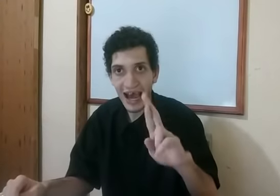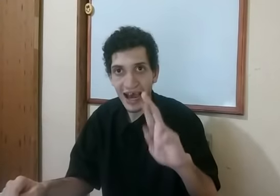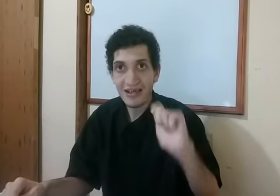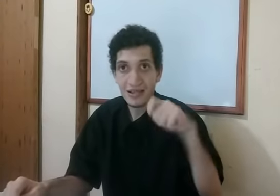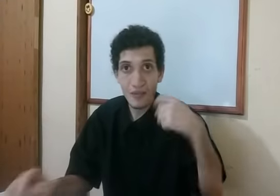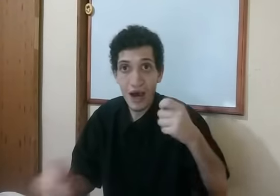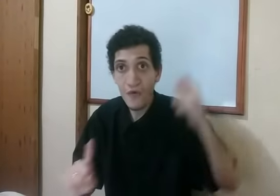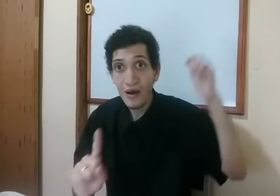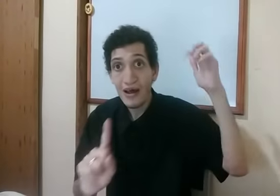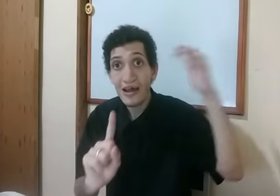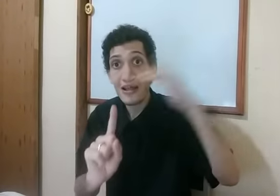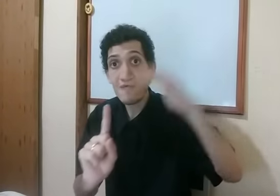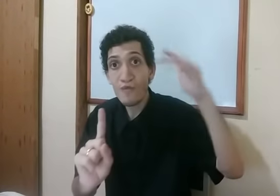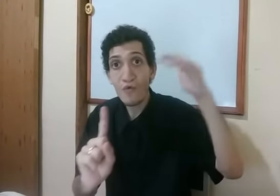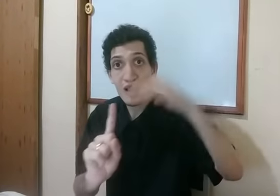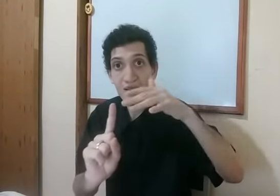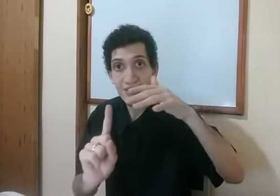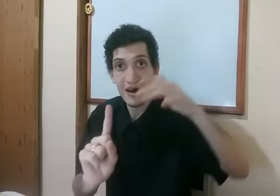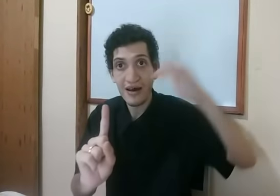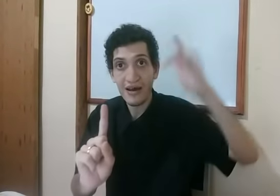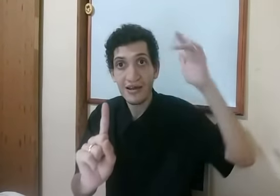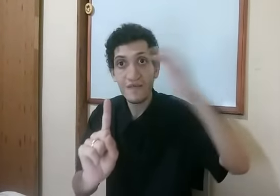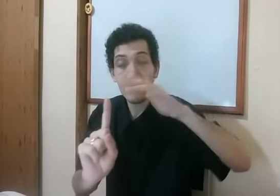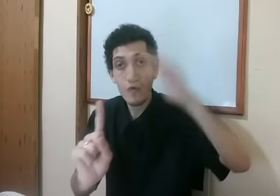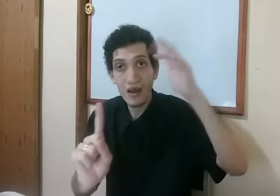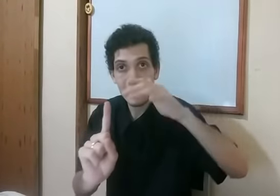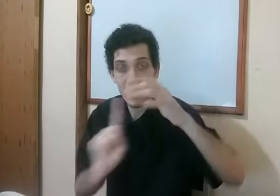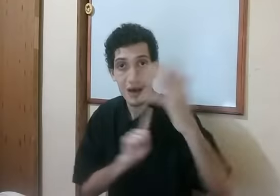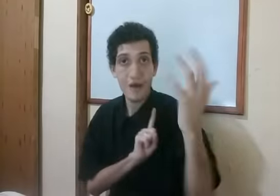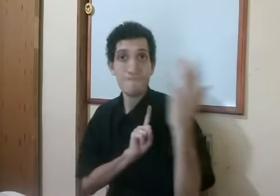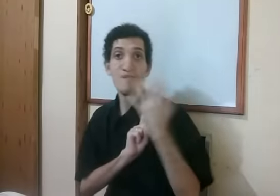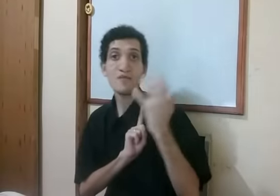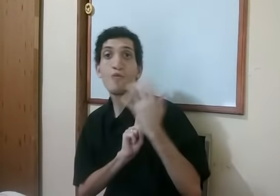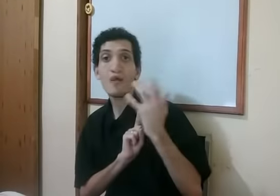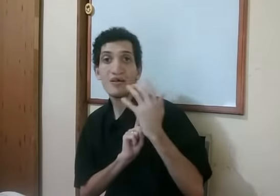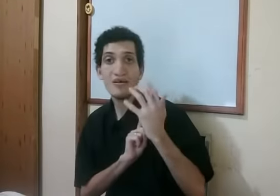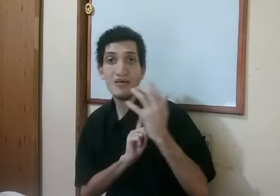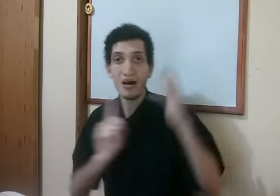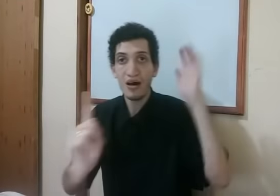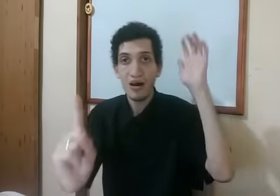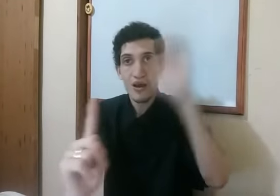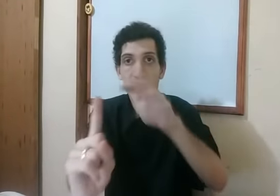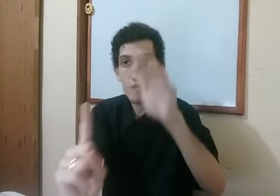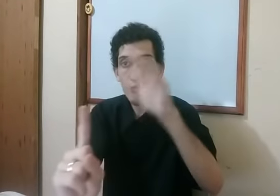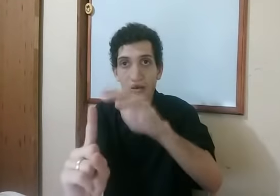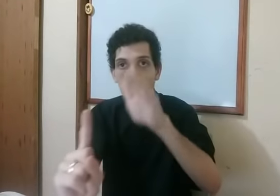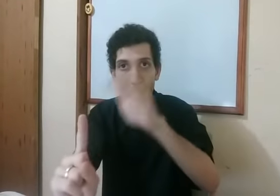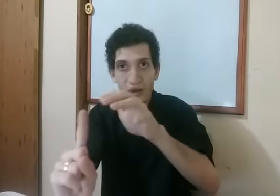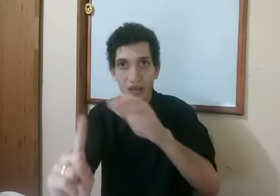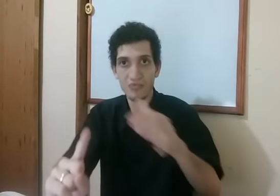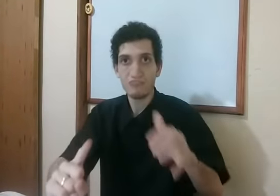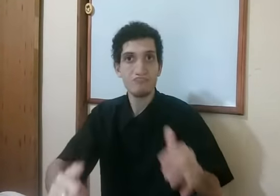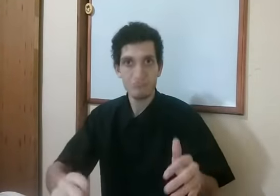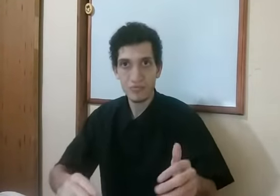Influenciar. Sinal, influência, influência, influencia, influencia alguém,